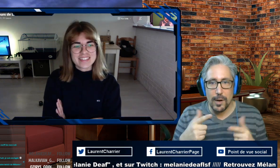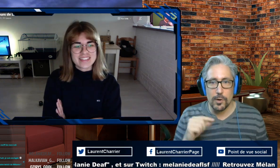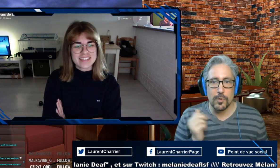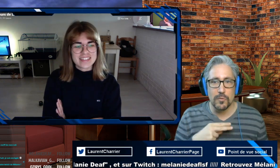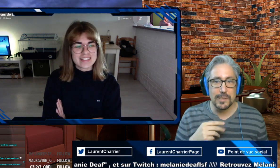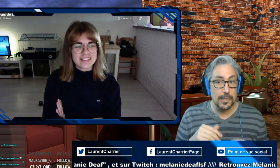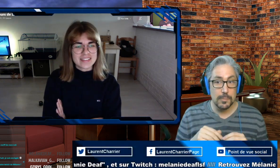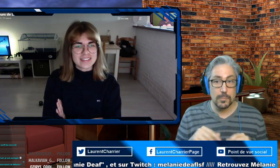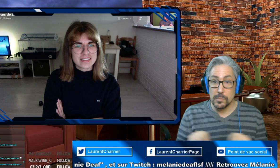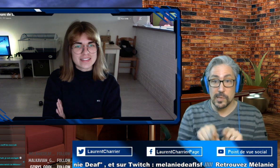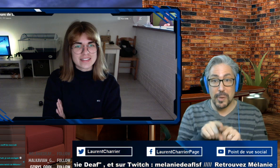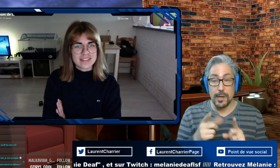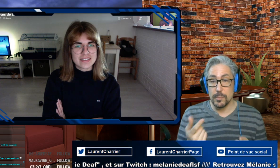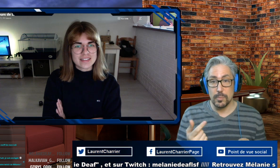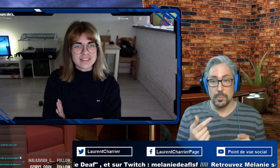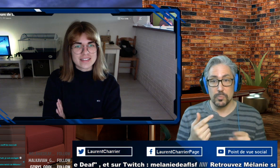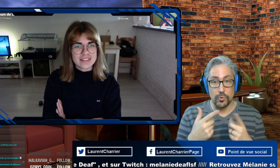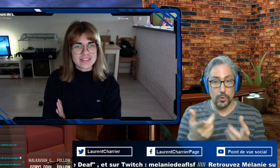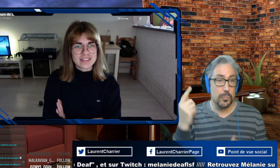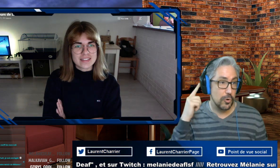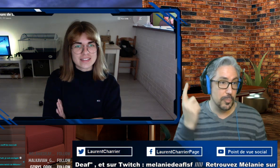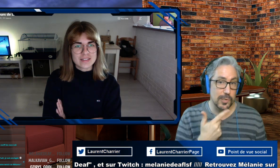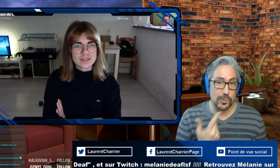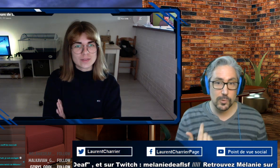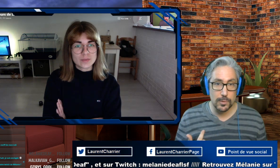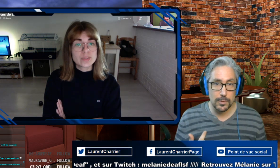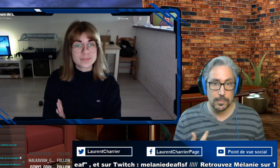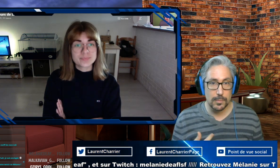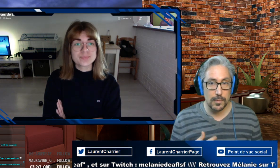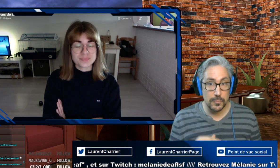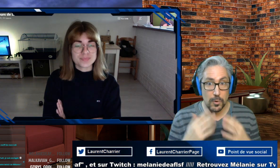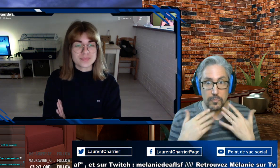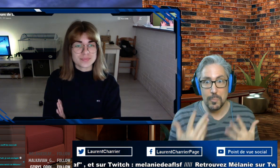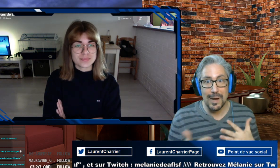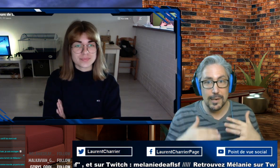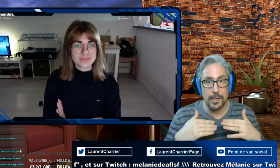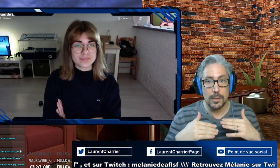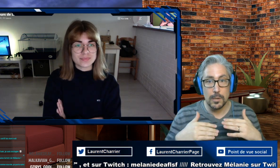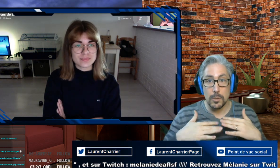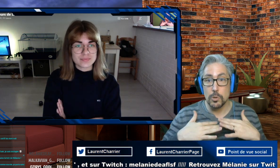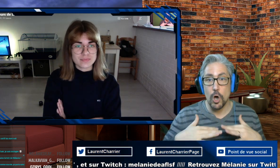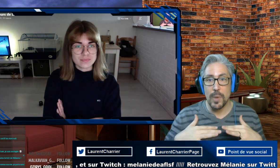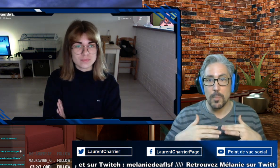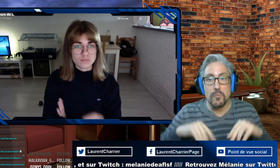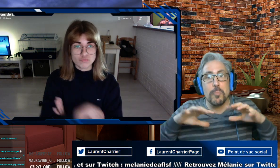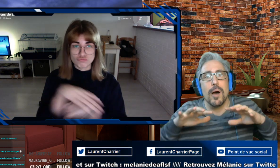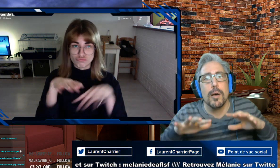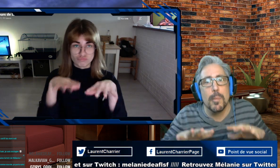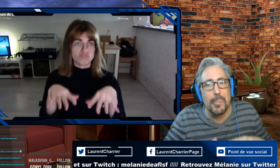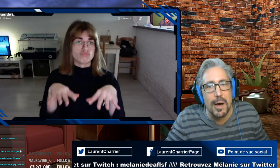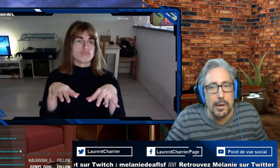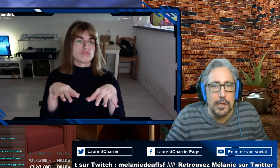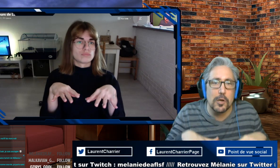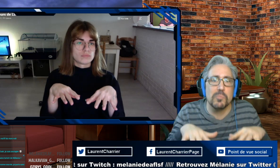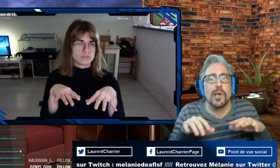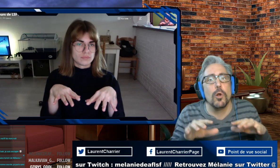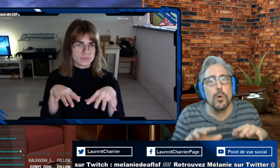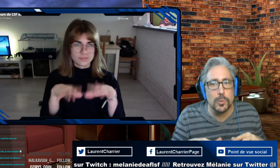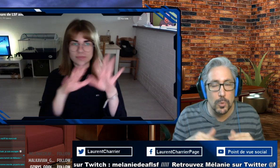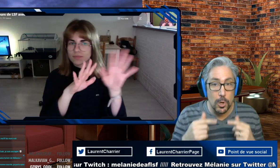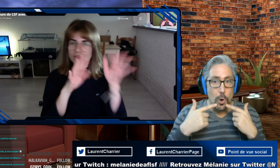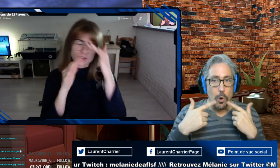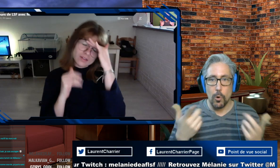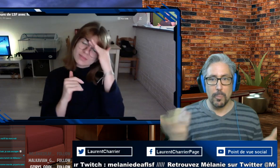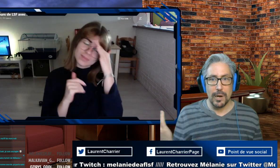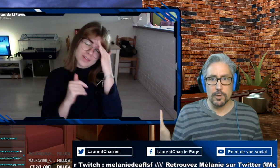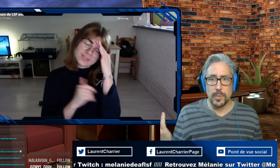on parle vite, c'est pareil pour une personne sourde. Faut parler normalement, faut pas parler comme ça